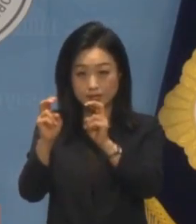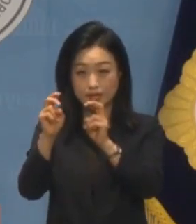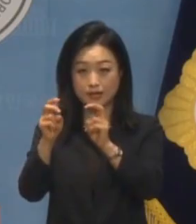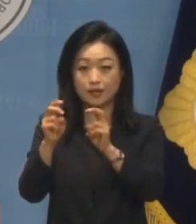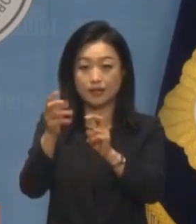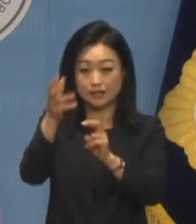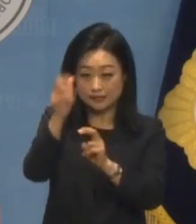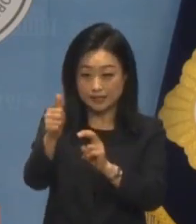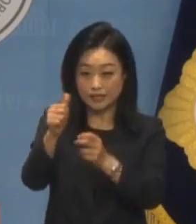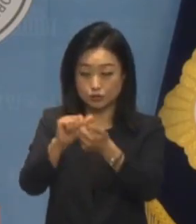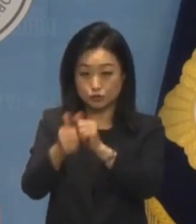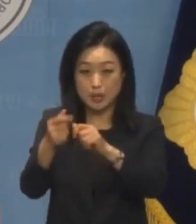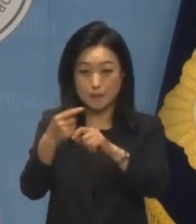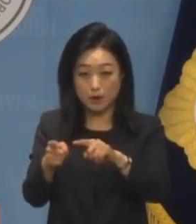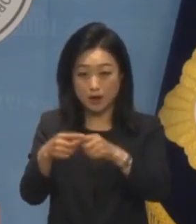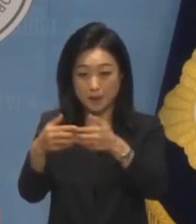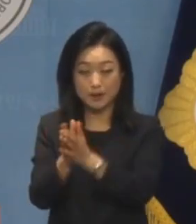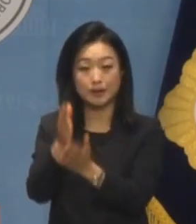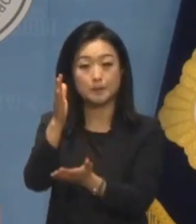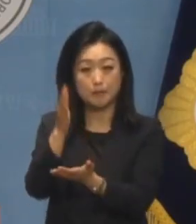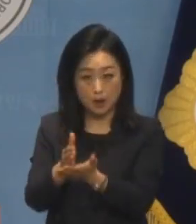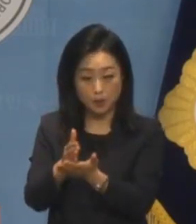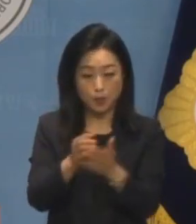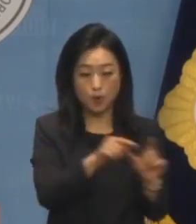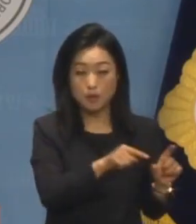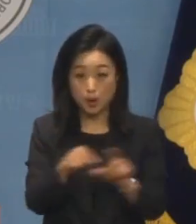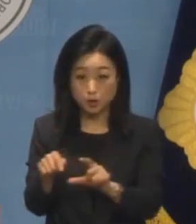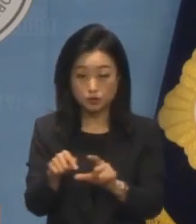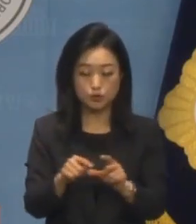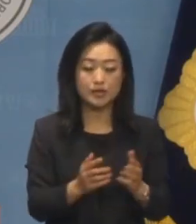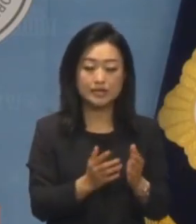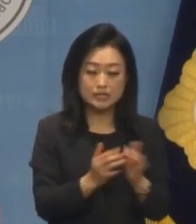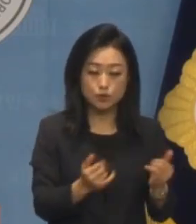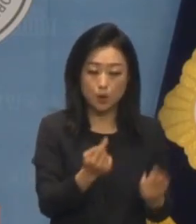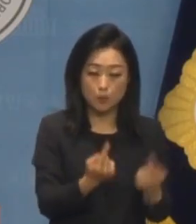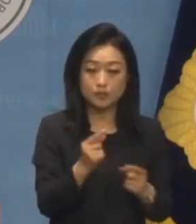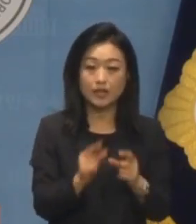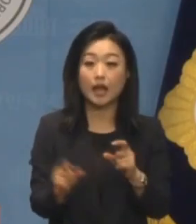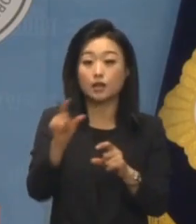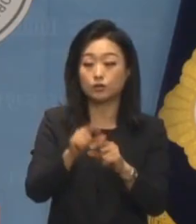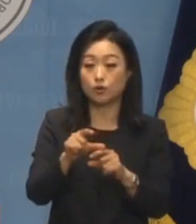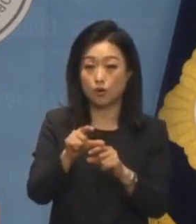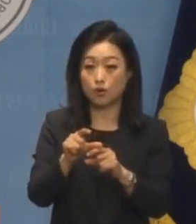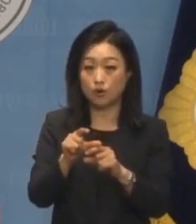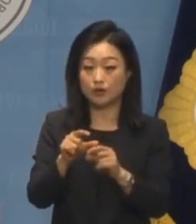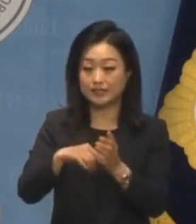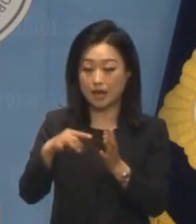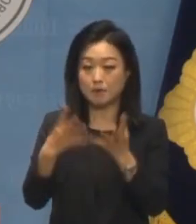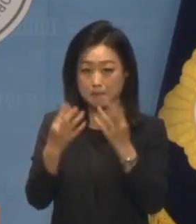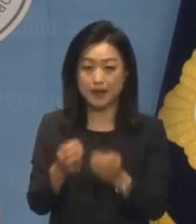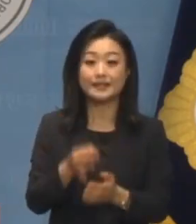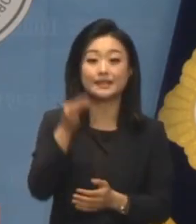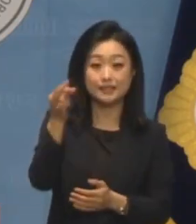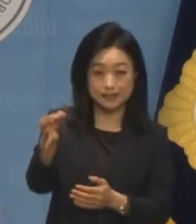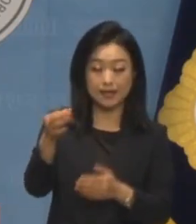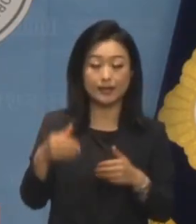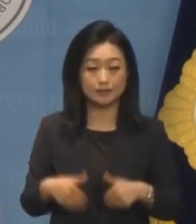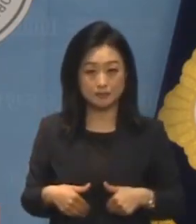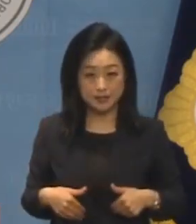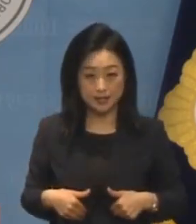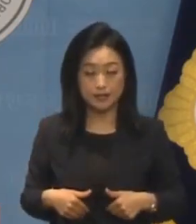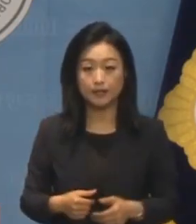것이 아니라 평균적으로 지금보다 더 높은 수준에서 이루어져야 합니다.